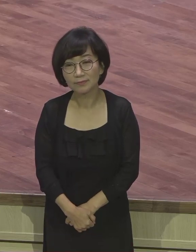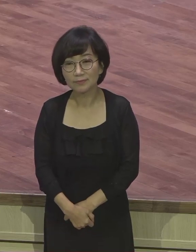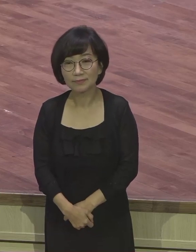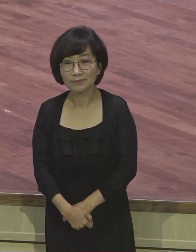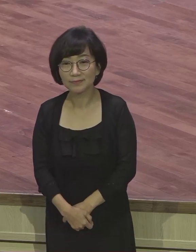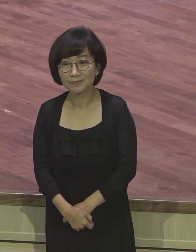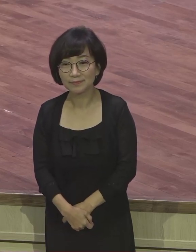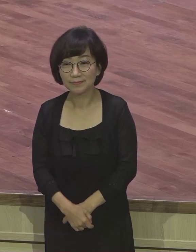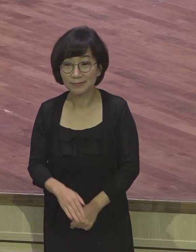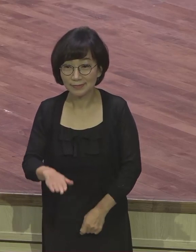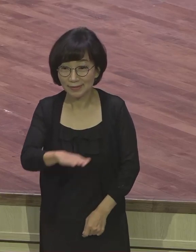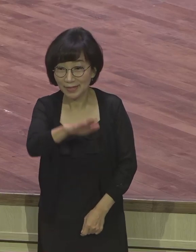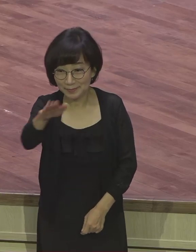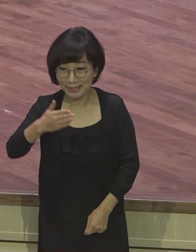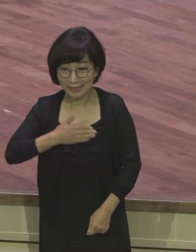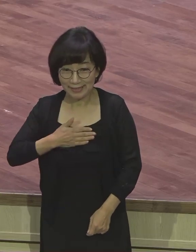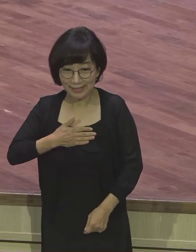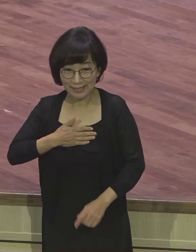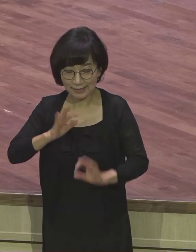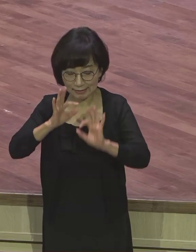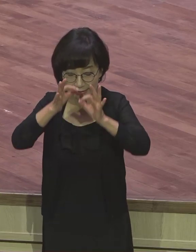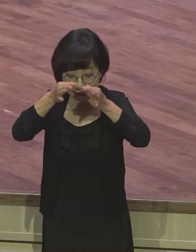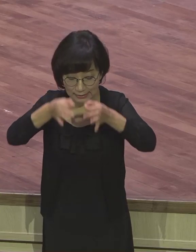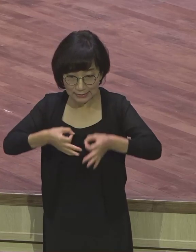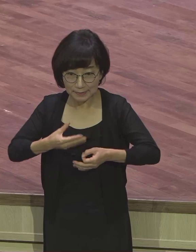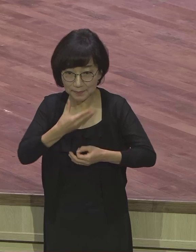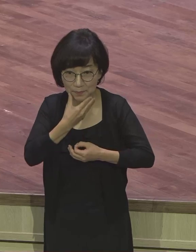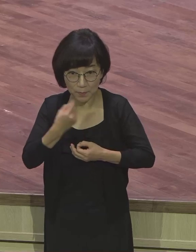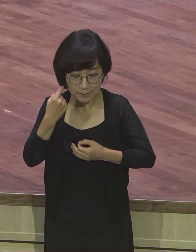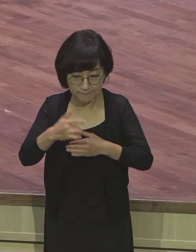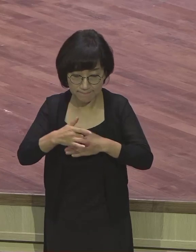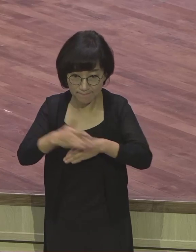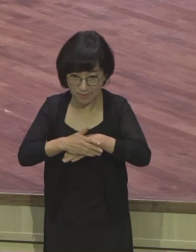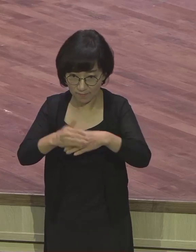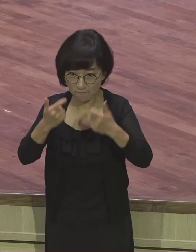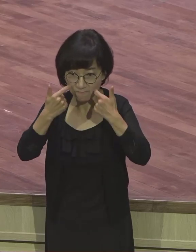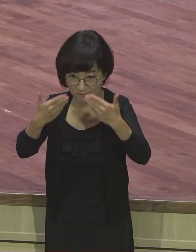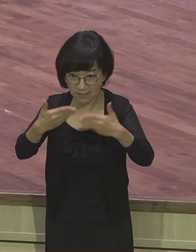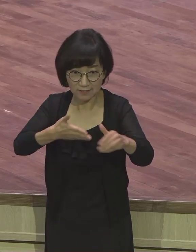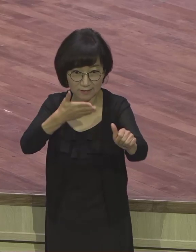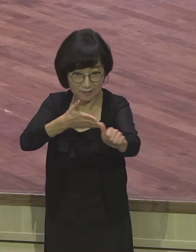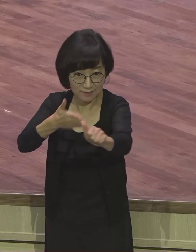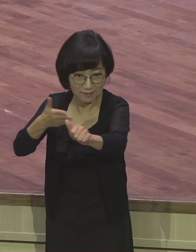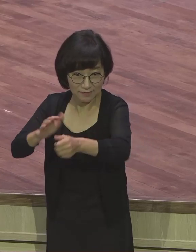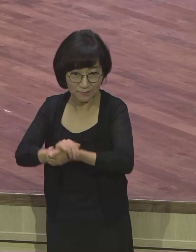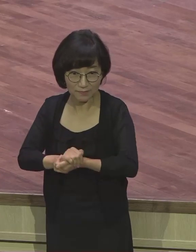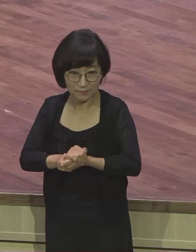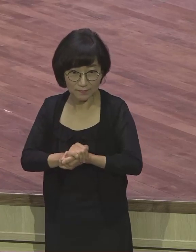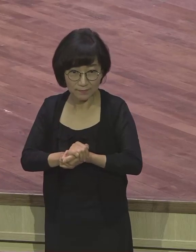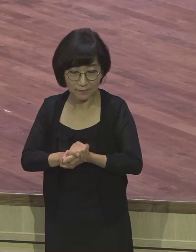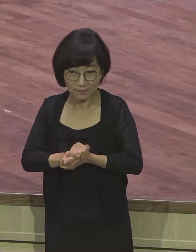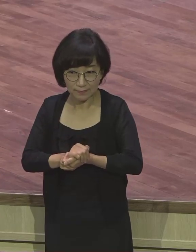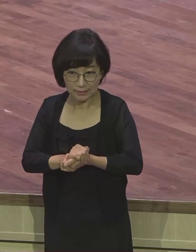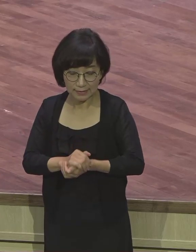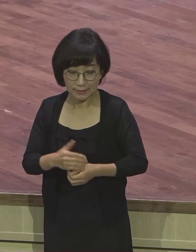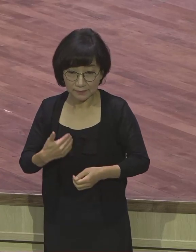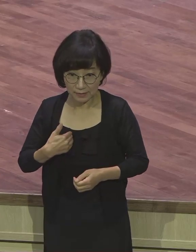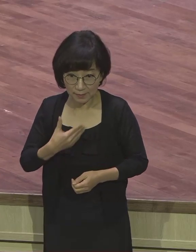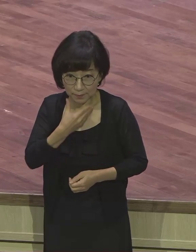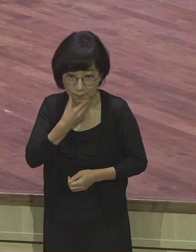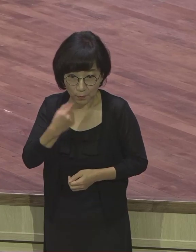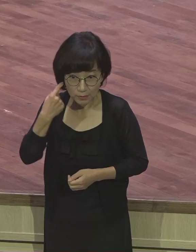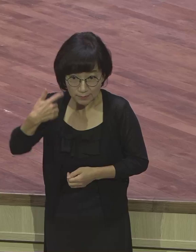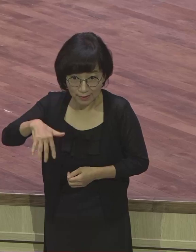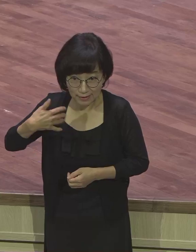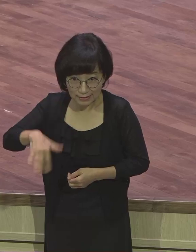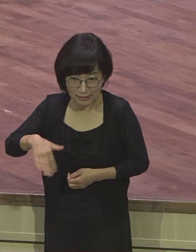여러분 자신이 복음 되기 바랍니다. 복음 체질 때에 복음으로 나가지. 내가 복음 안 되시면 나도 모르게 율법 내 체질로